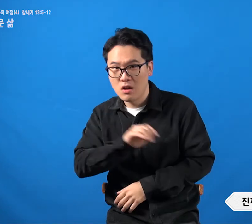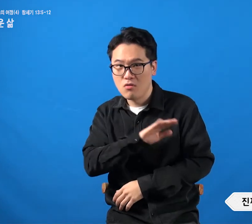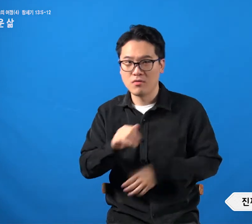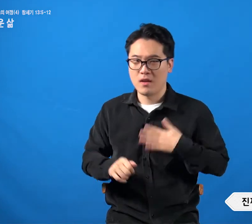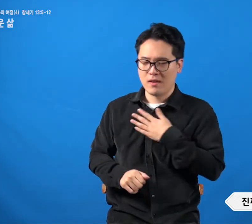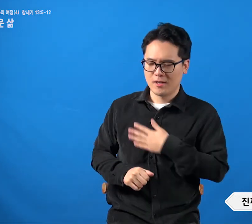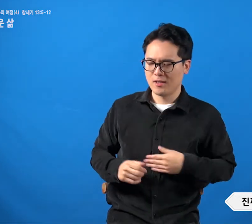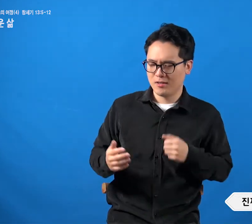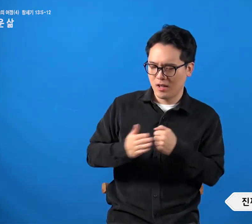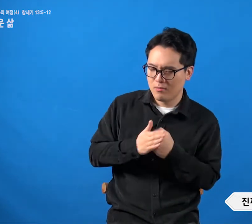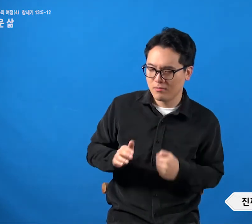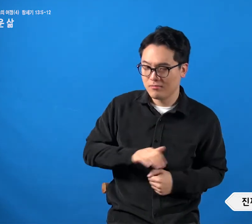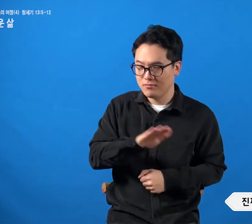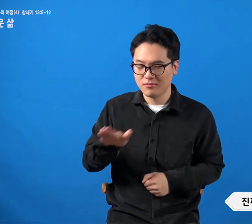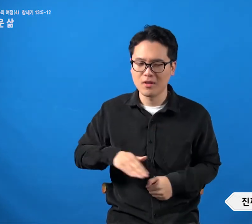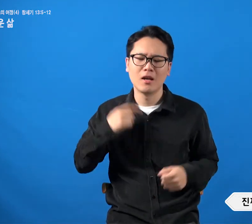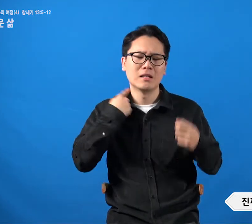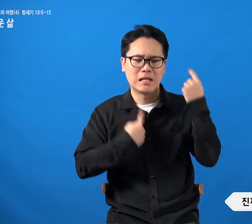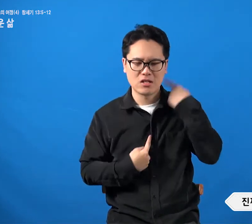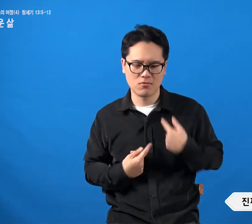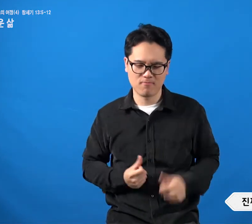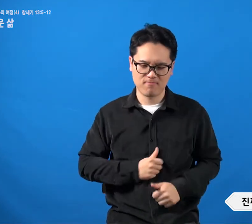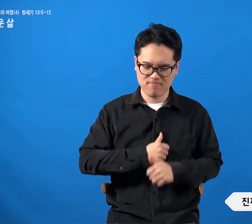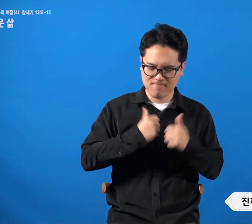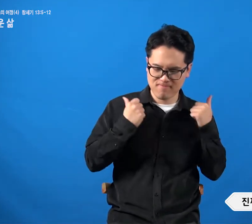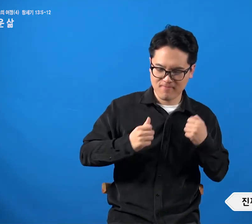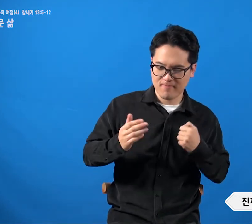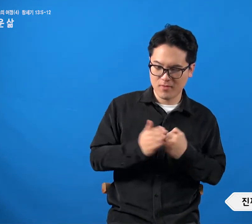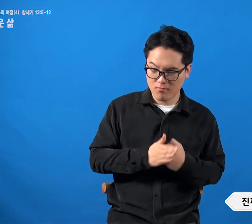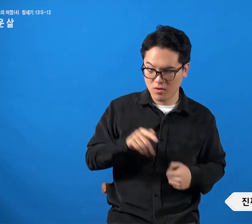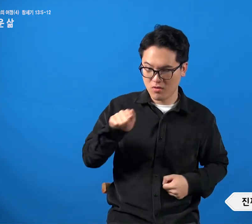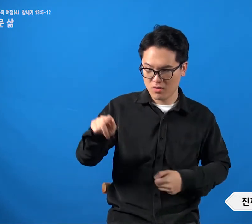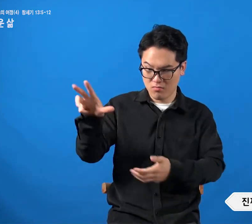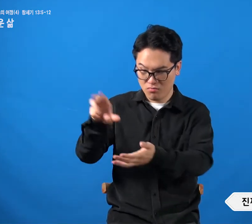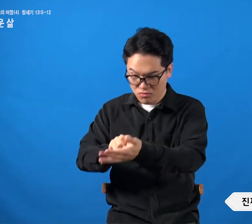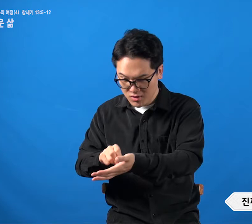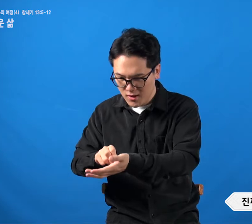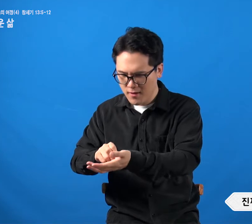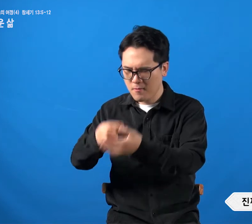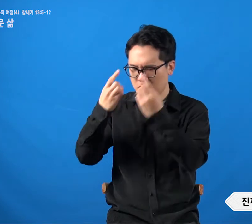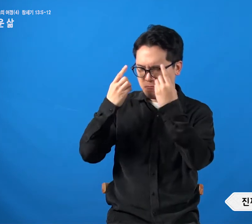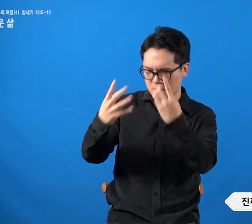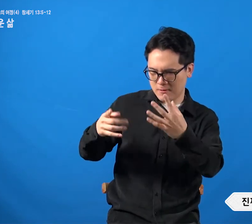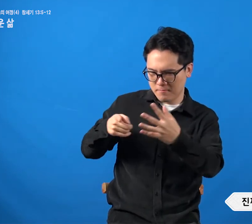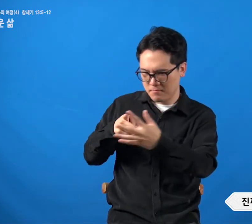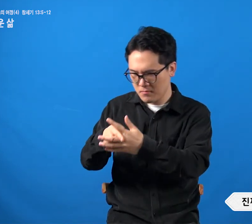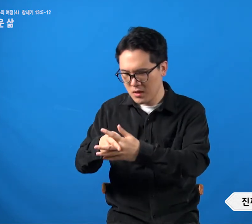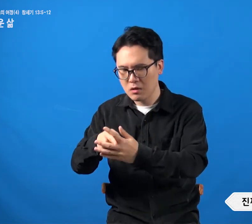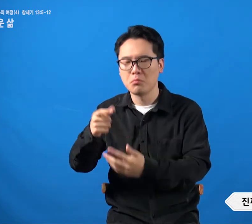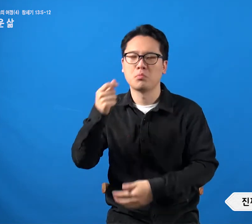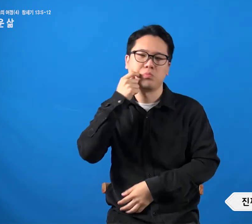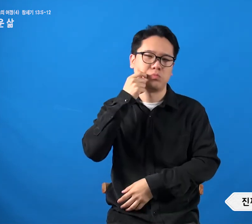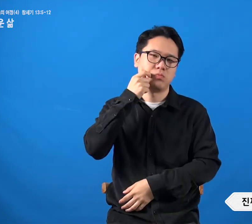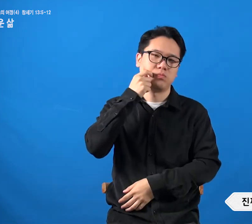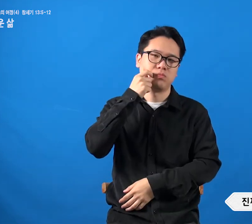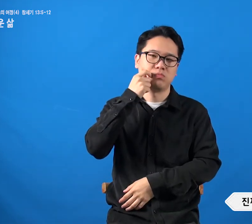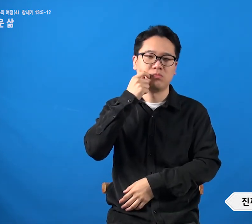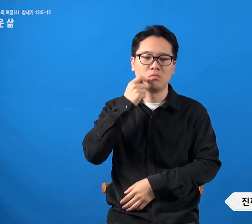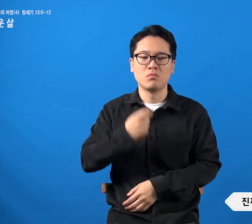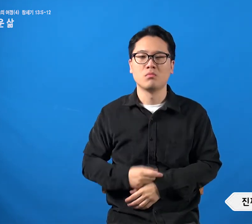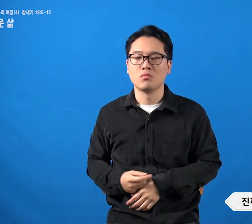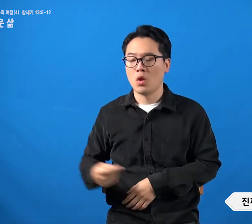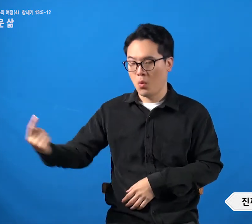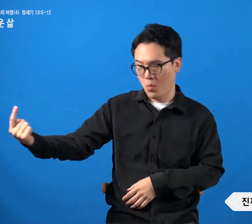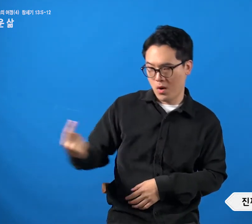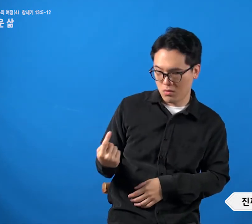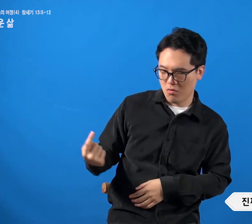감정 때문에, 우리의 상처와 분노 때문에 그 문제를 정확하게 볼 수 없습니다. 와서 먼저